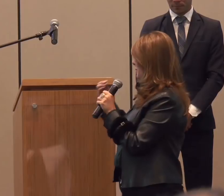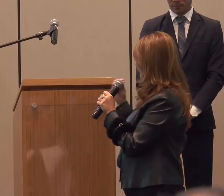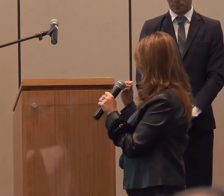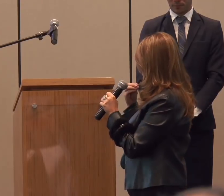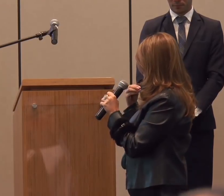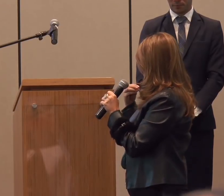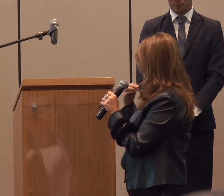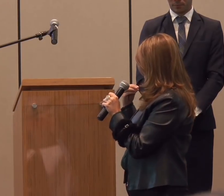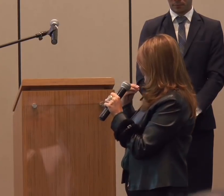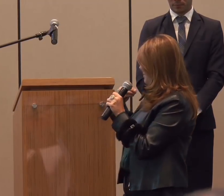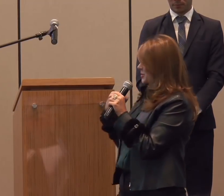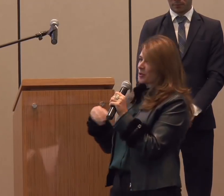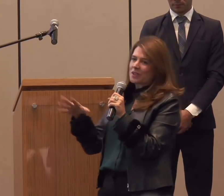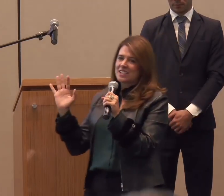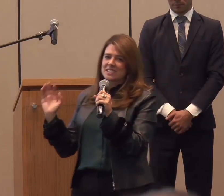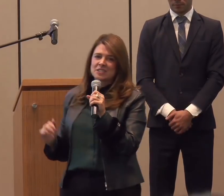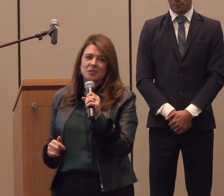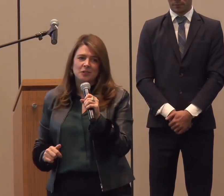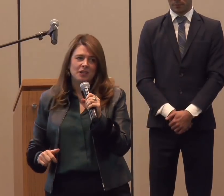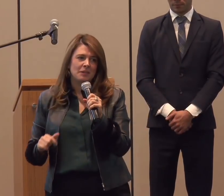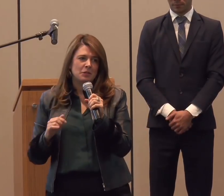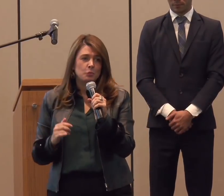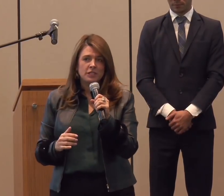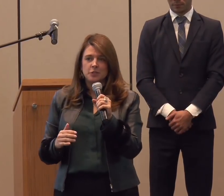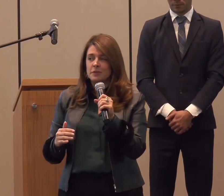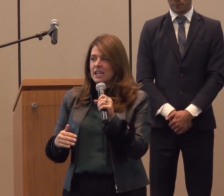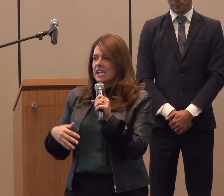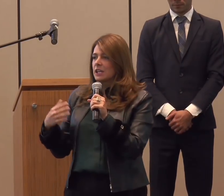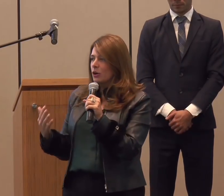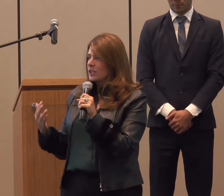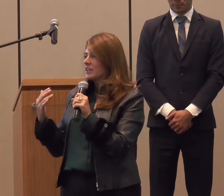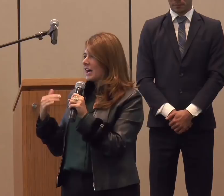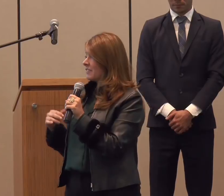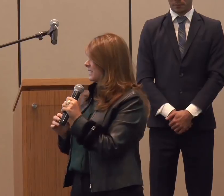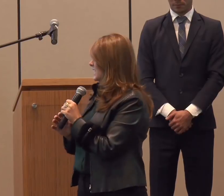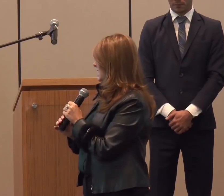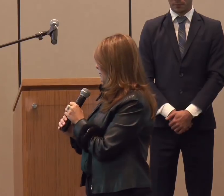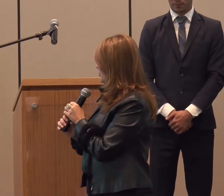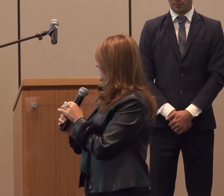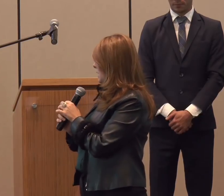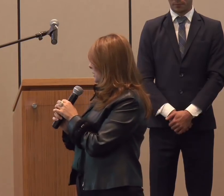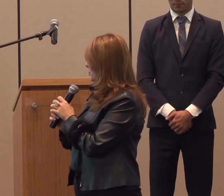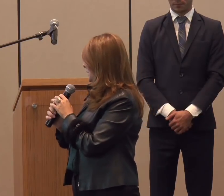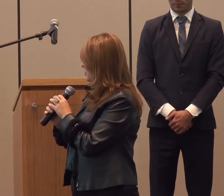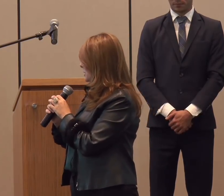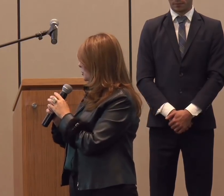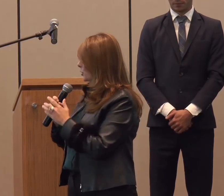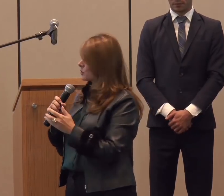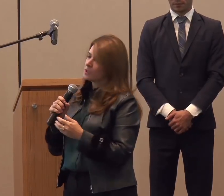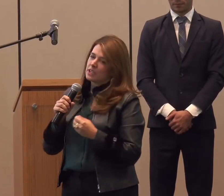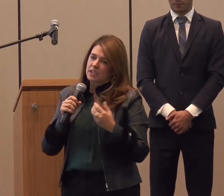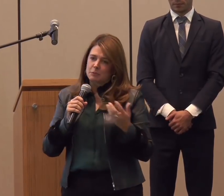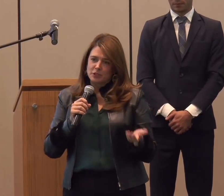desde la nómina hacemos todo el ejercicio de presupuesto y hoy a la fecha tenemos ya cuatro patrimonios